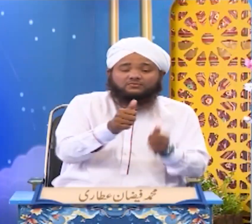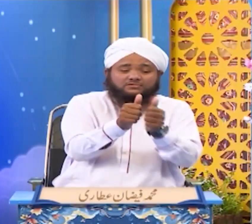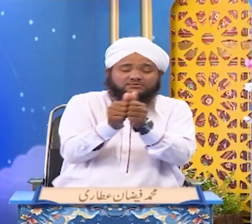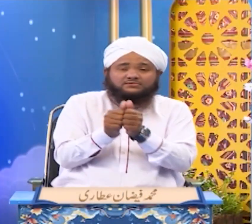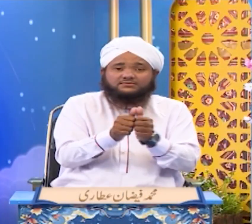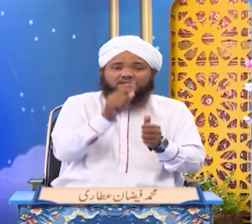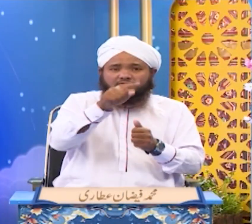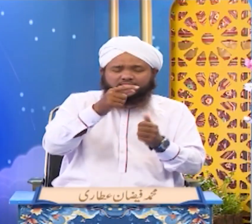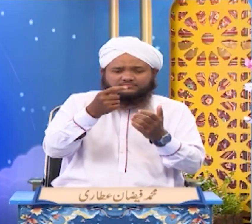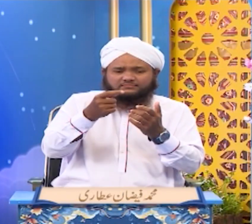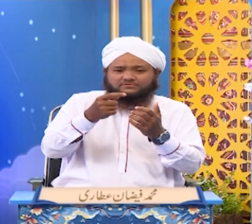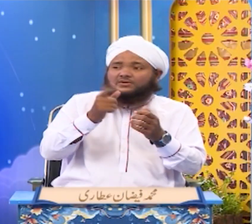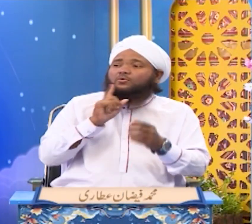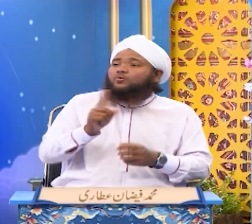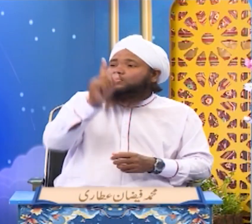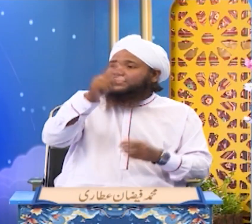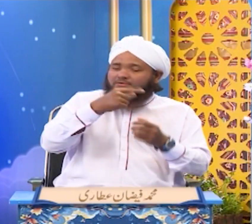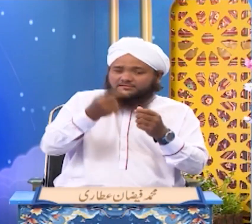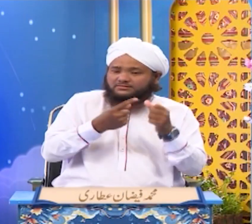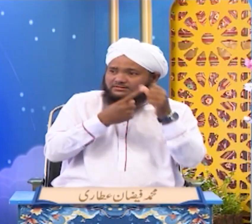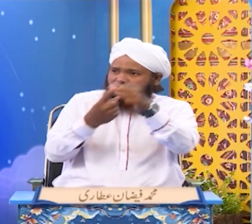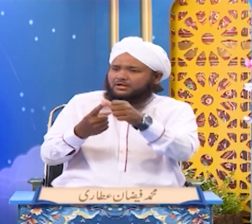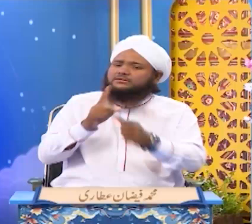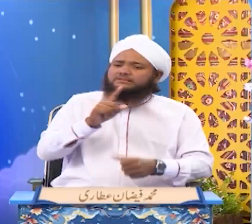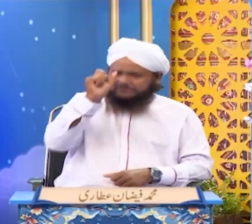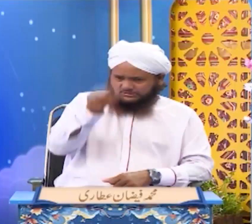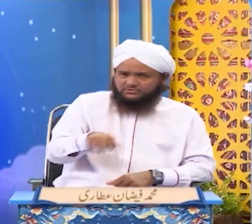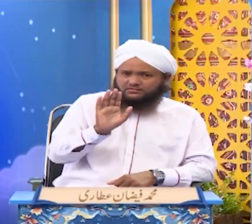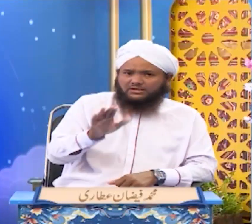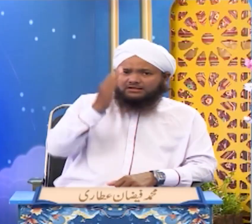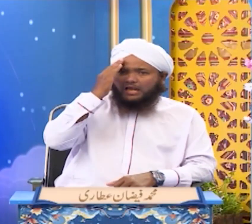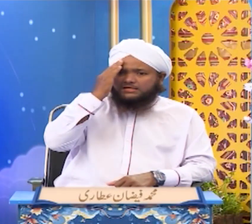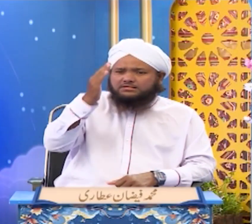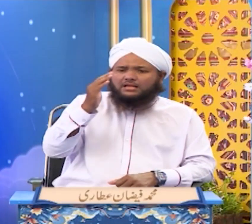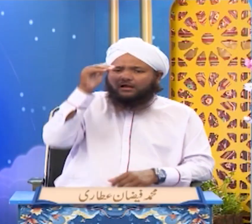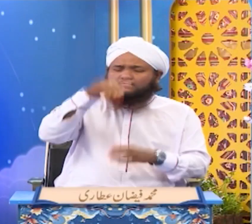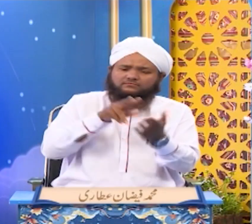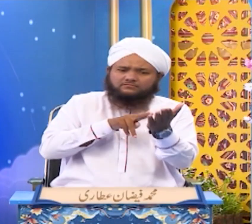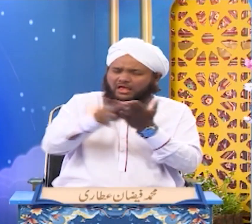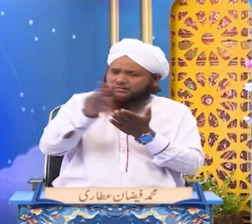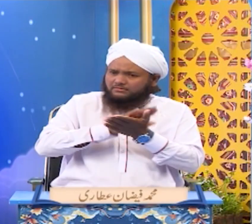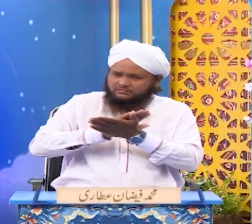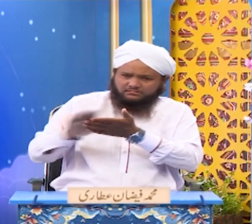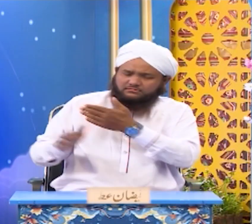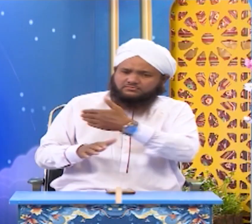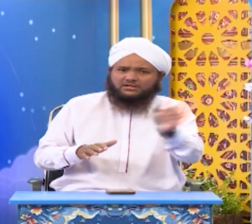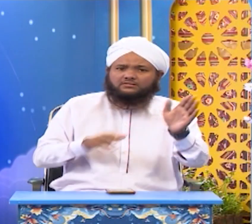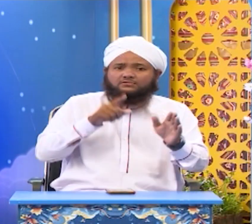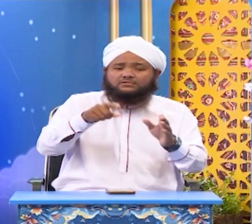تحریر فرمایا، تم نے ٹھیک کہا، بے شک اسلام ایسی رسموں کو مٹاتا ہے۔ میرے اس خط یعنی لیٹر میں ایک رکا